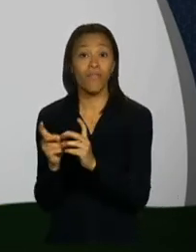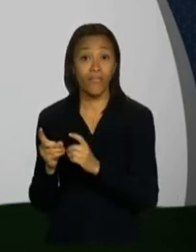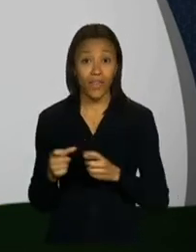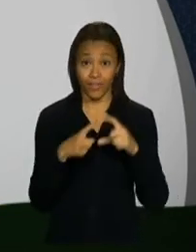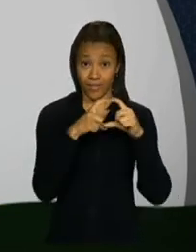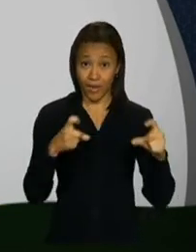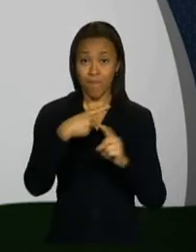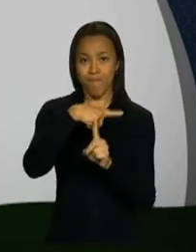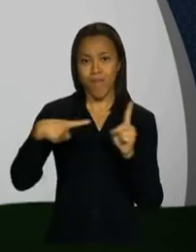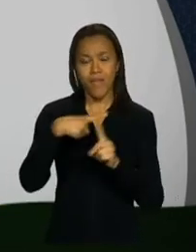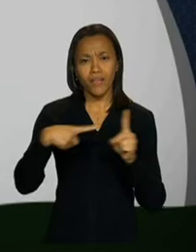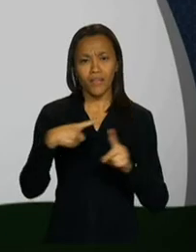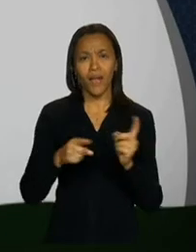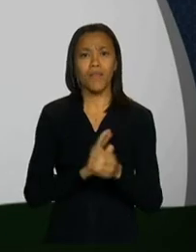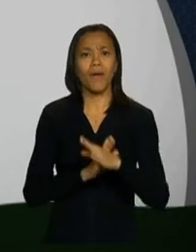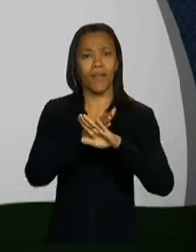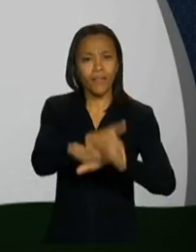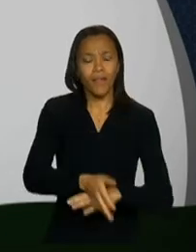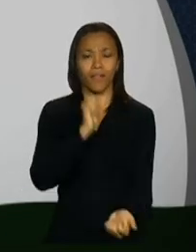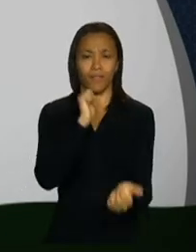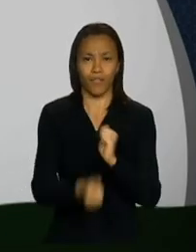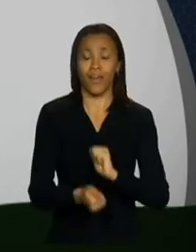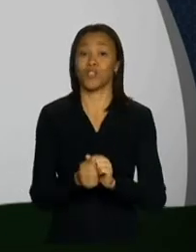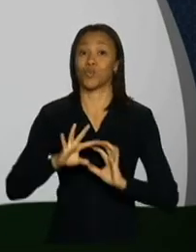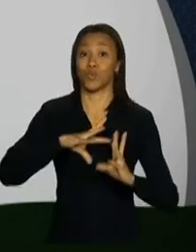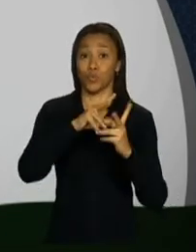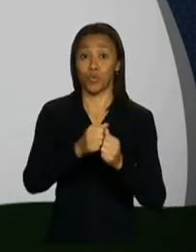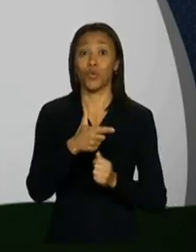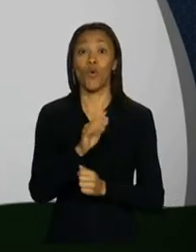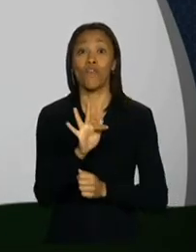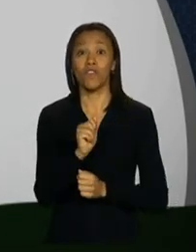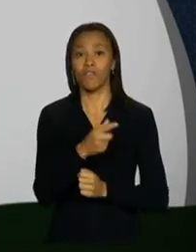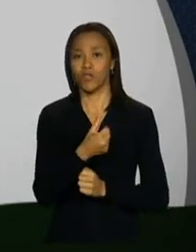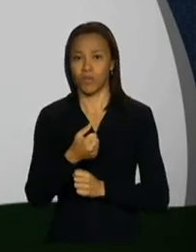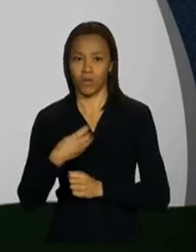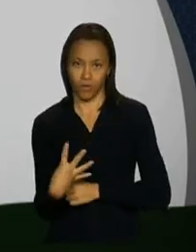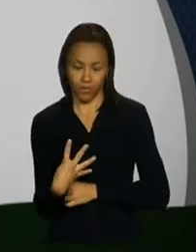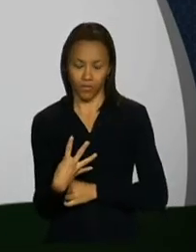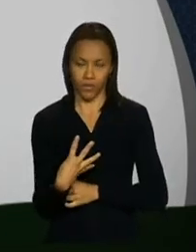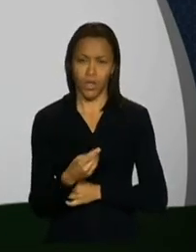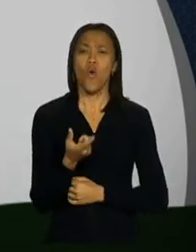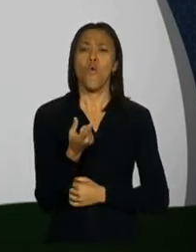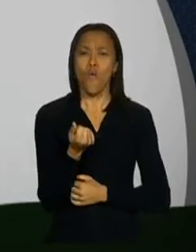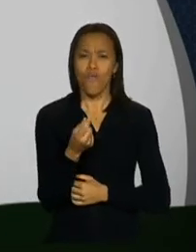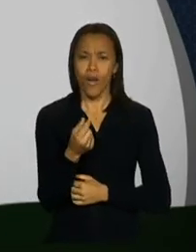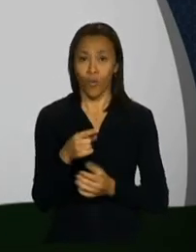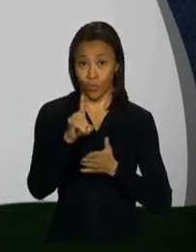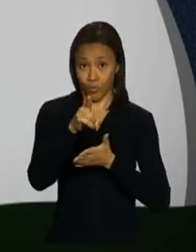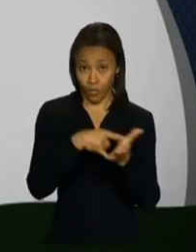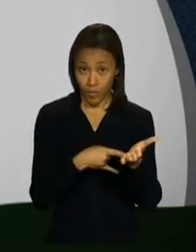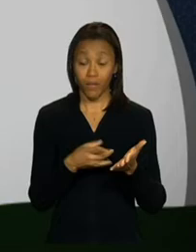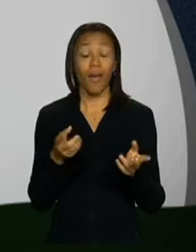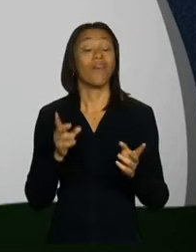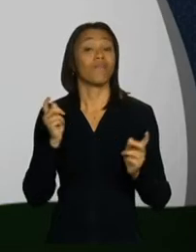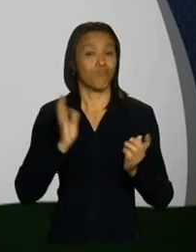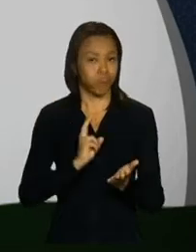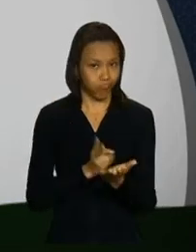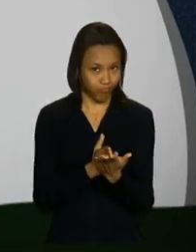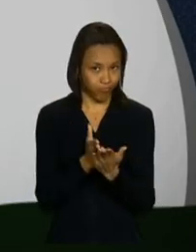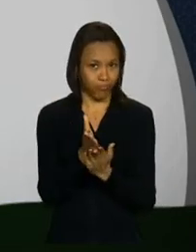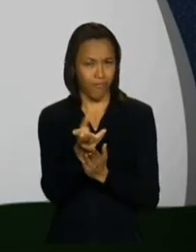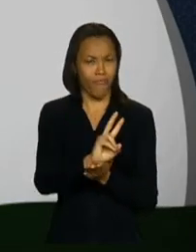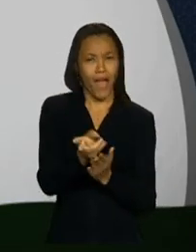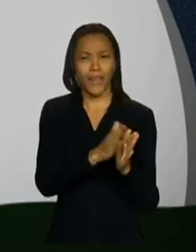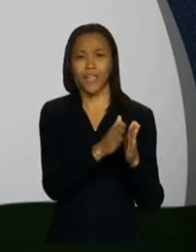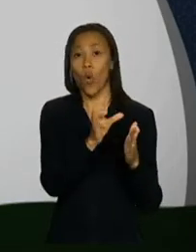de meia entrada para os jogos da Copa do Mundo FIFA de 2014. O preço do documento deve continuar